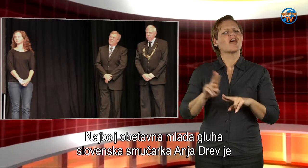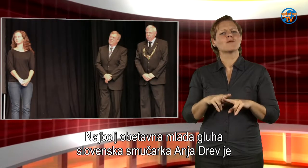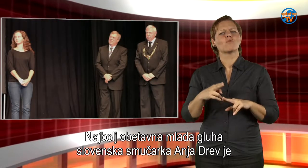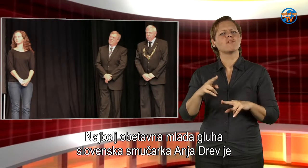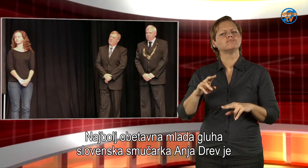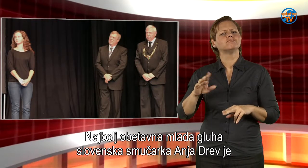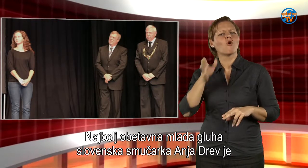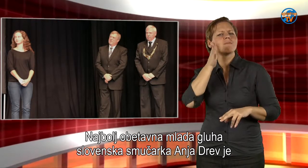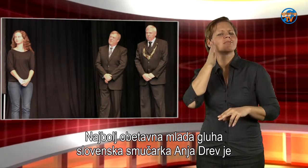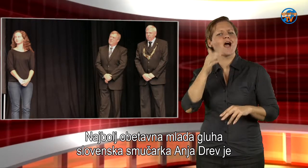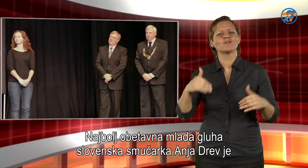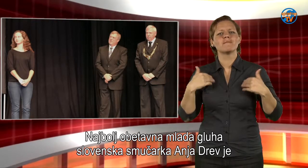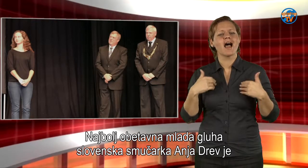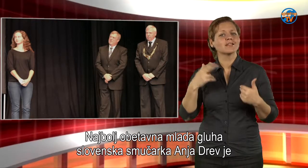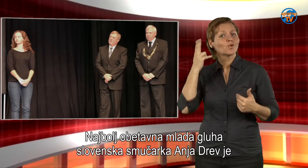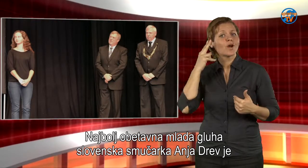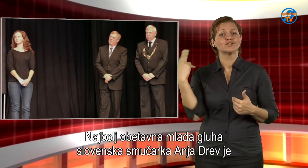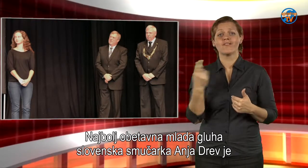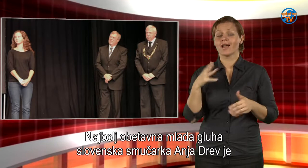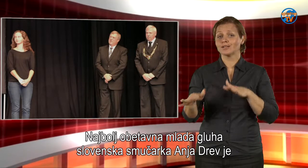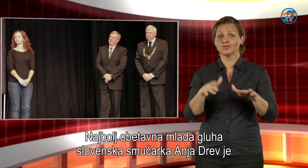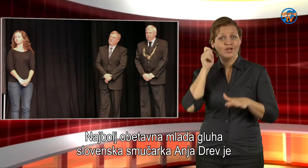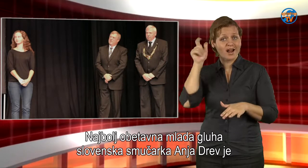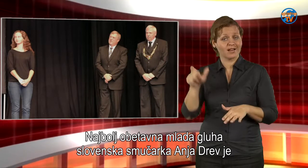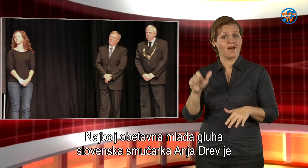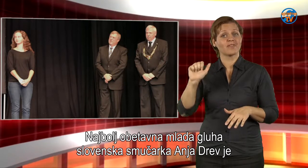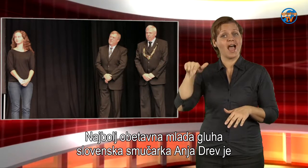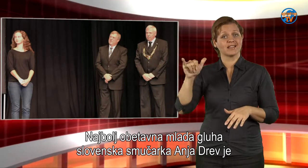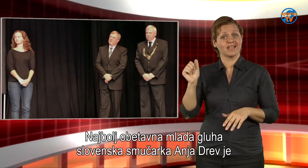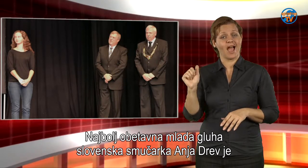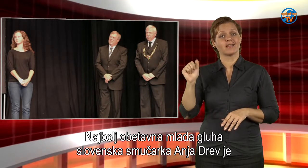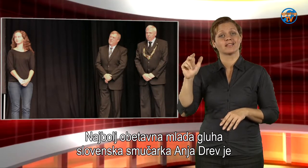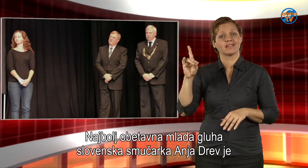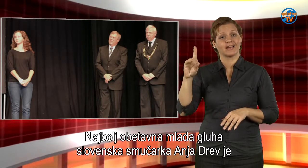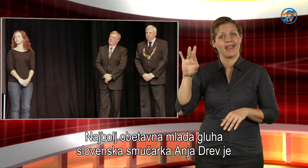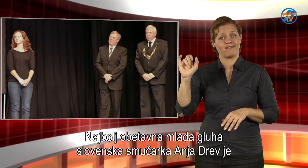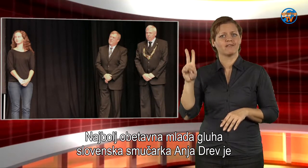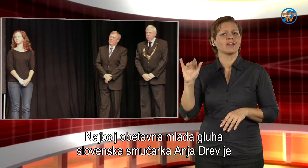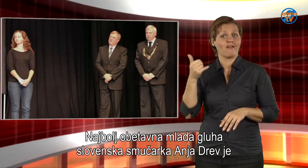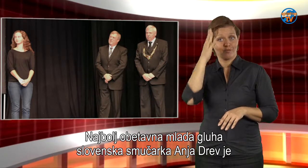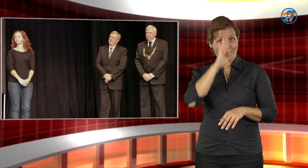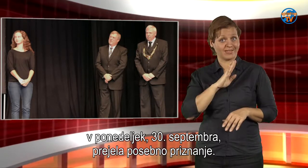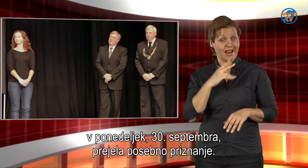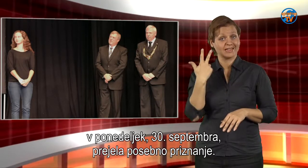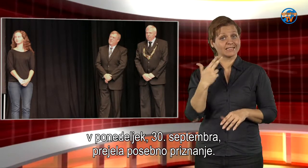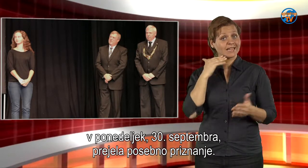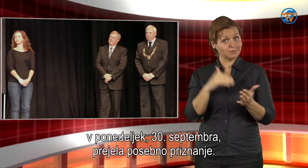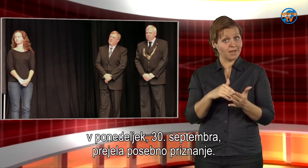Najbolj obetavna mlada gluha slovenska smučarka Anja Drev je v ponedeljek 30. septembra prejela